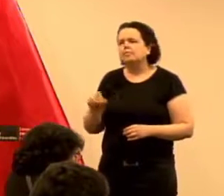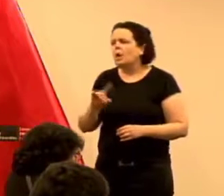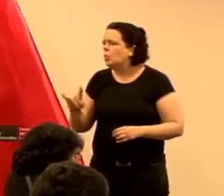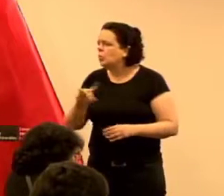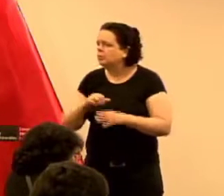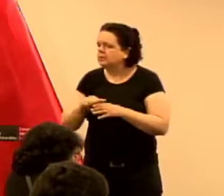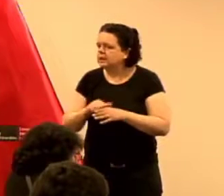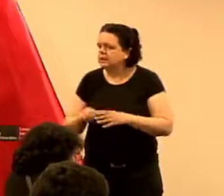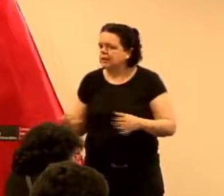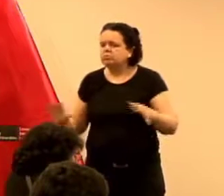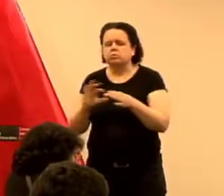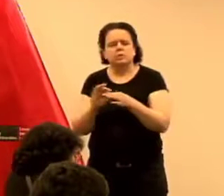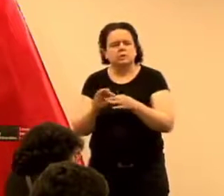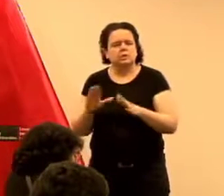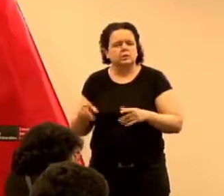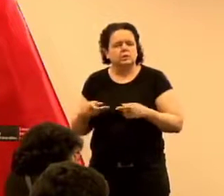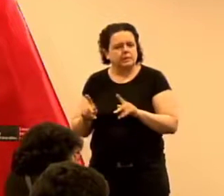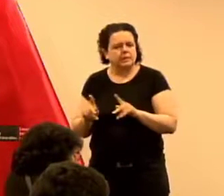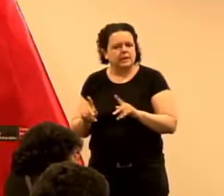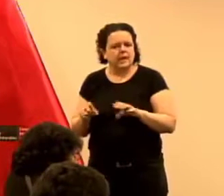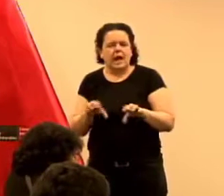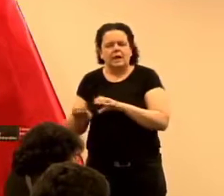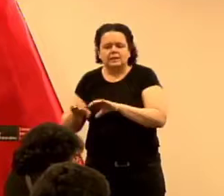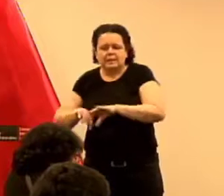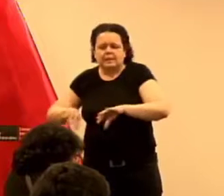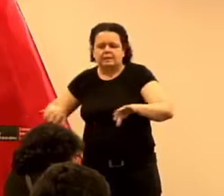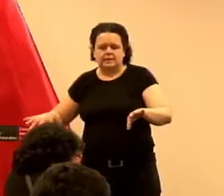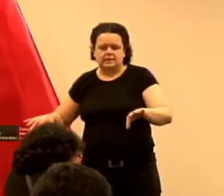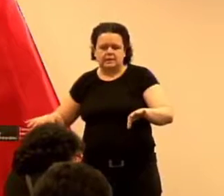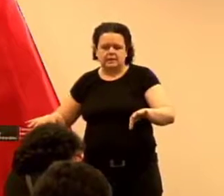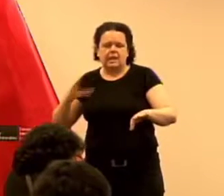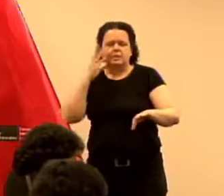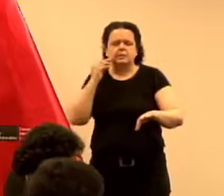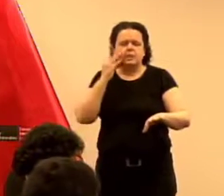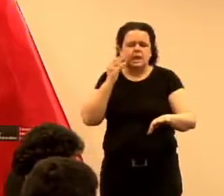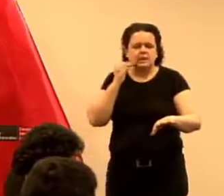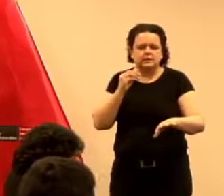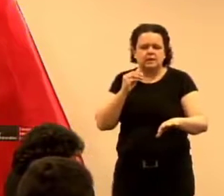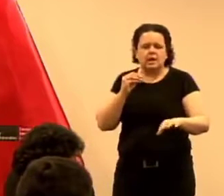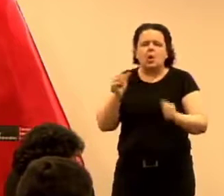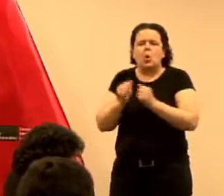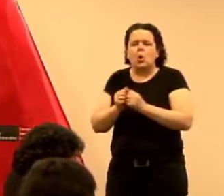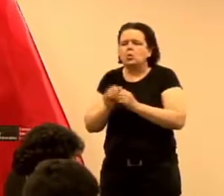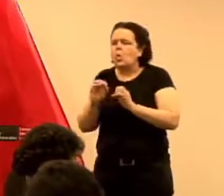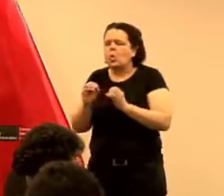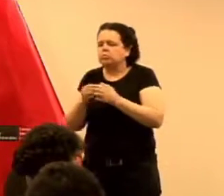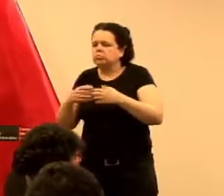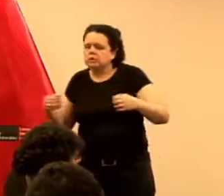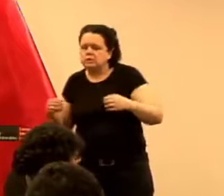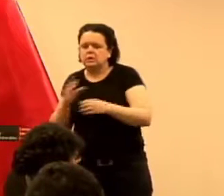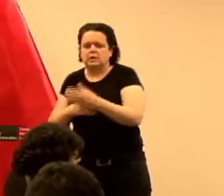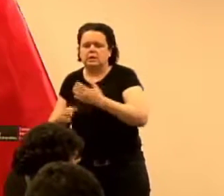otro módulo, nos permite hacer la diferencia entre las diferentes experiencias educativas de los niños con y sin discapacidad, identificar